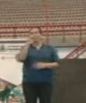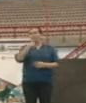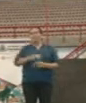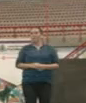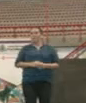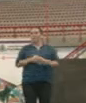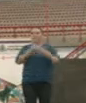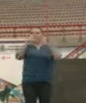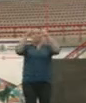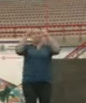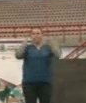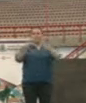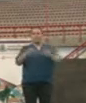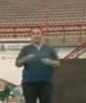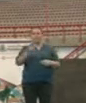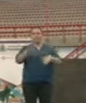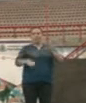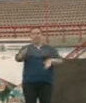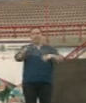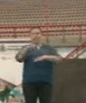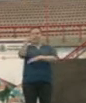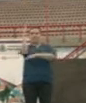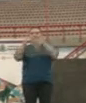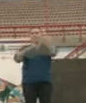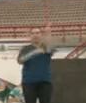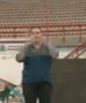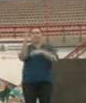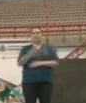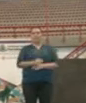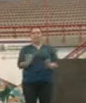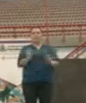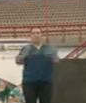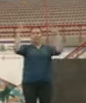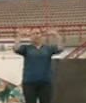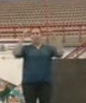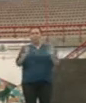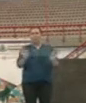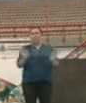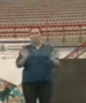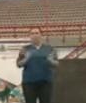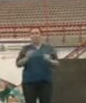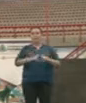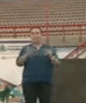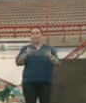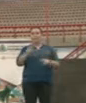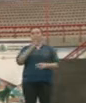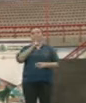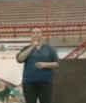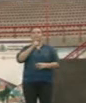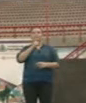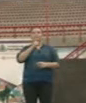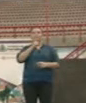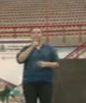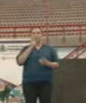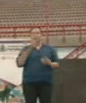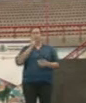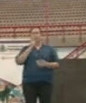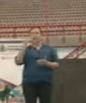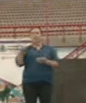certo? Bem fino. Às vezes o guarda-roupa nem pega chuva. Só a umidade, o que acontece com o